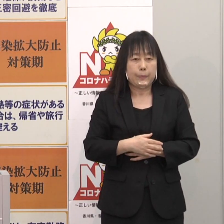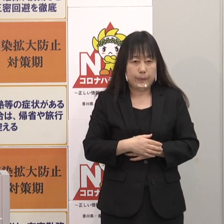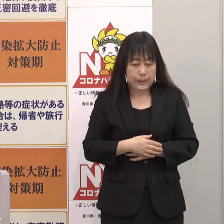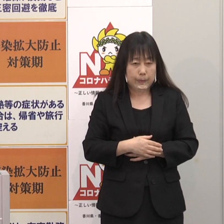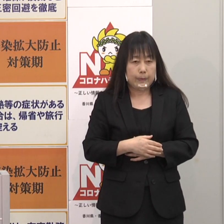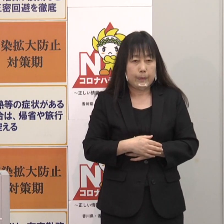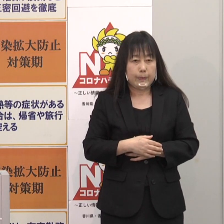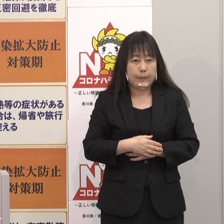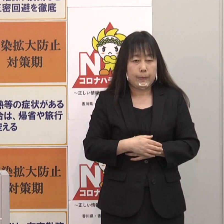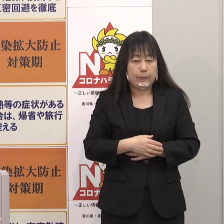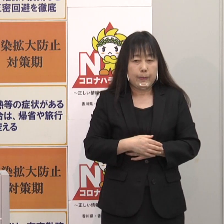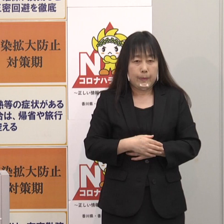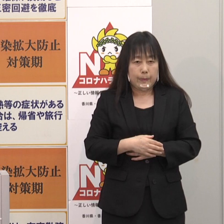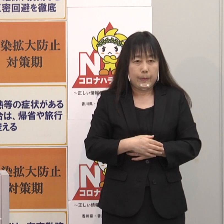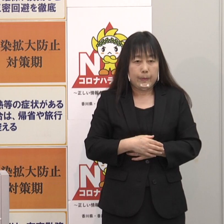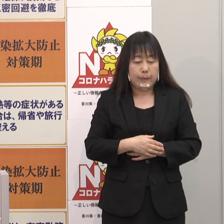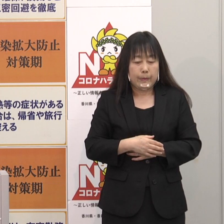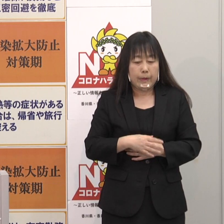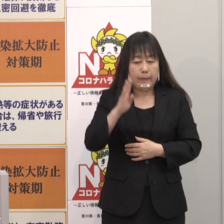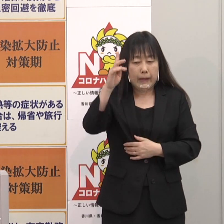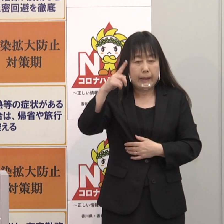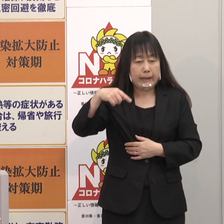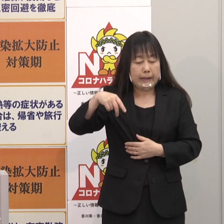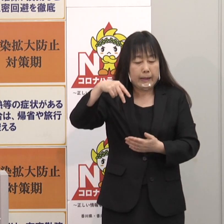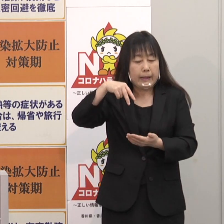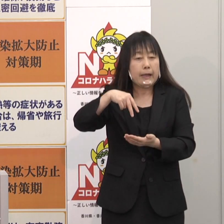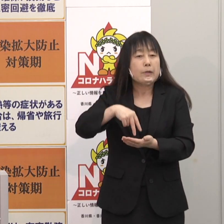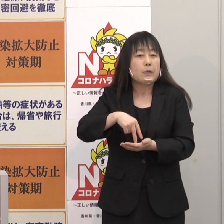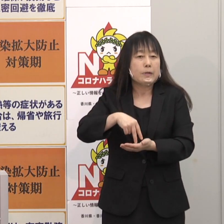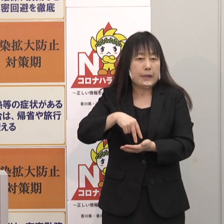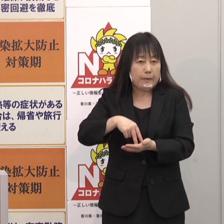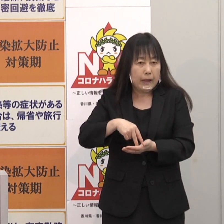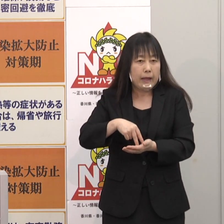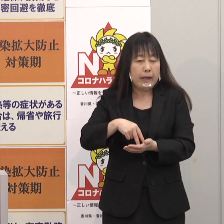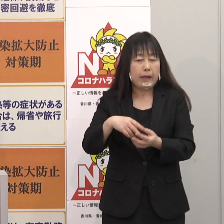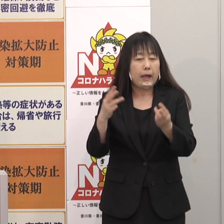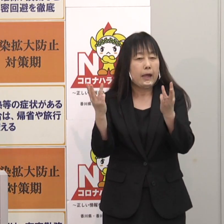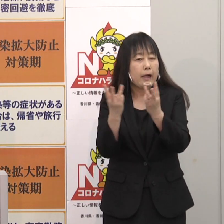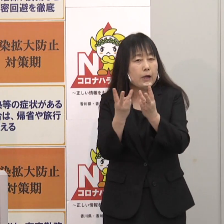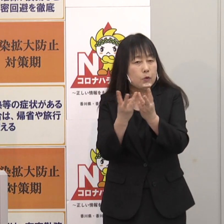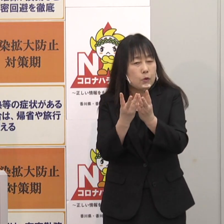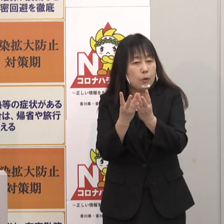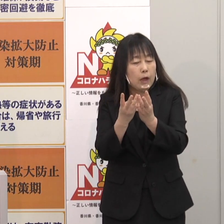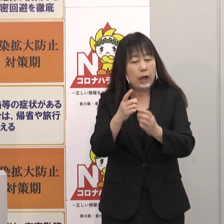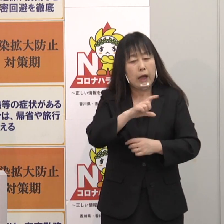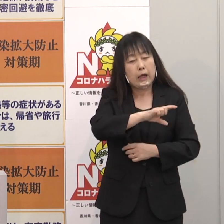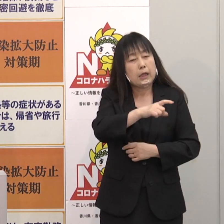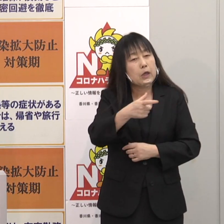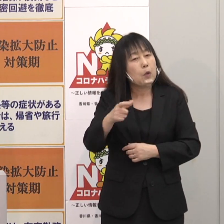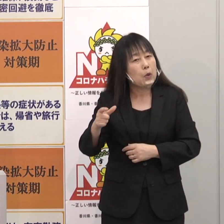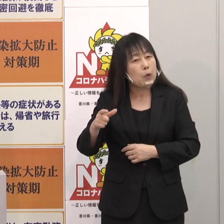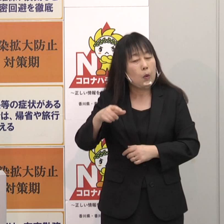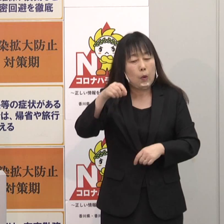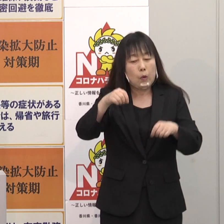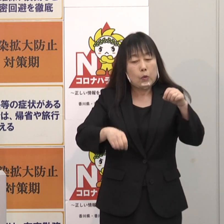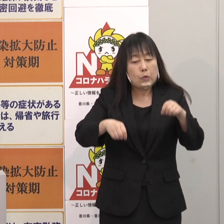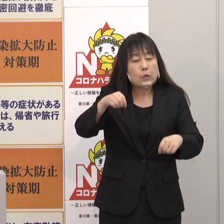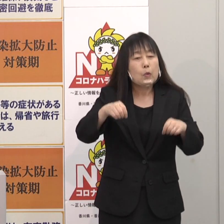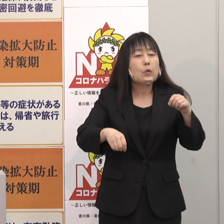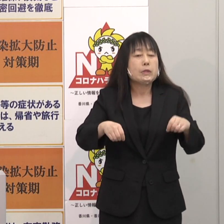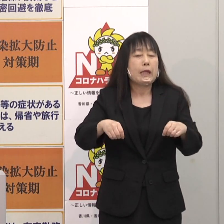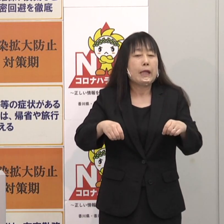長との間でですね、まあ、県がいろいろな数量と割合期限等を調整しておりますけれ